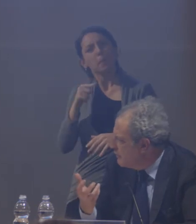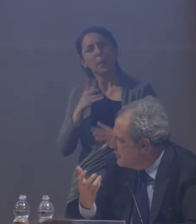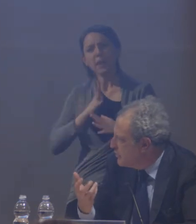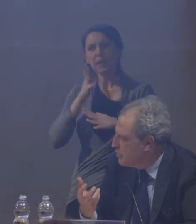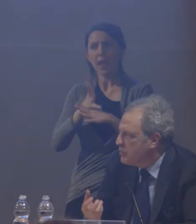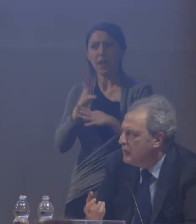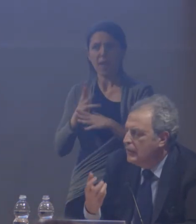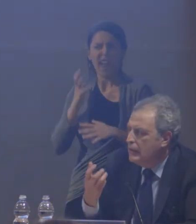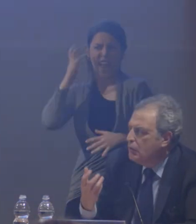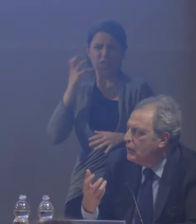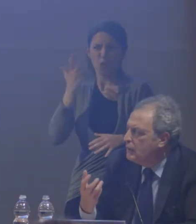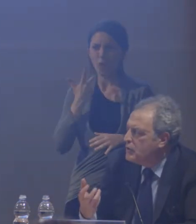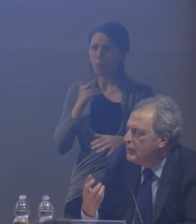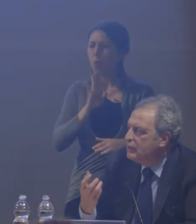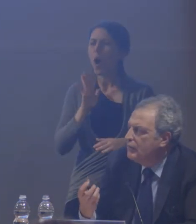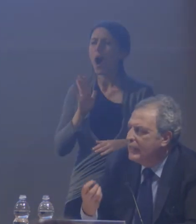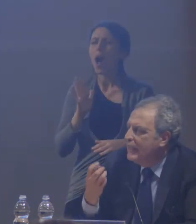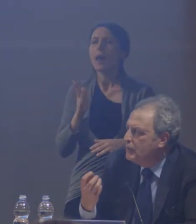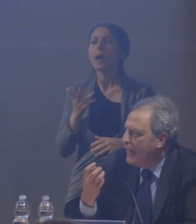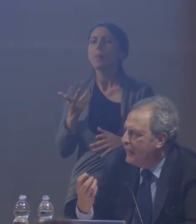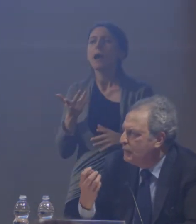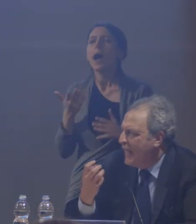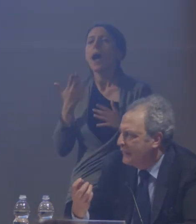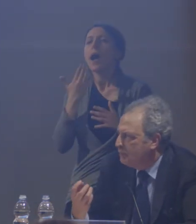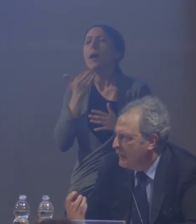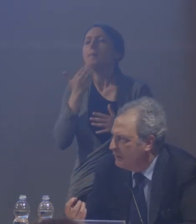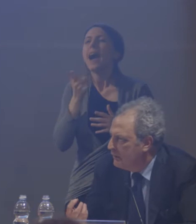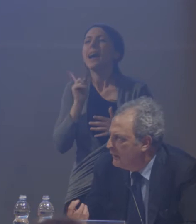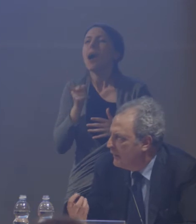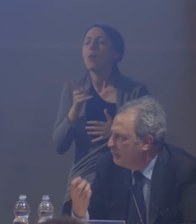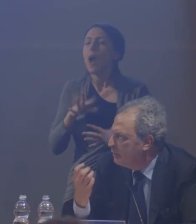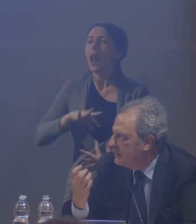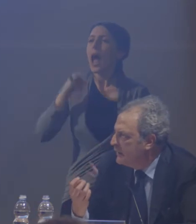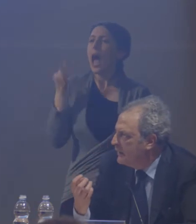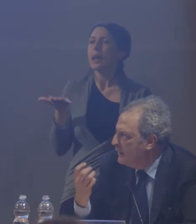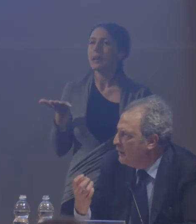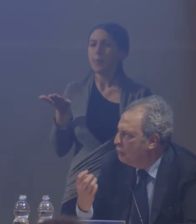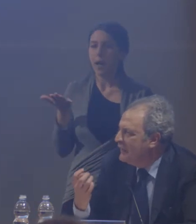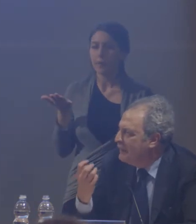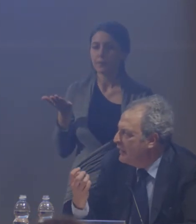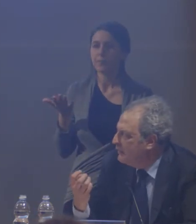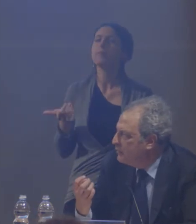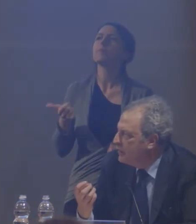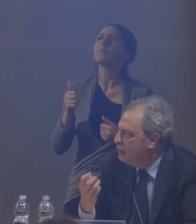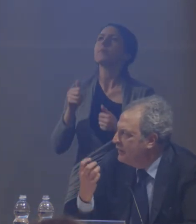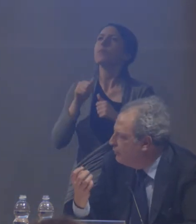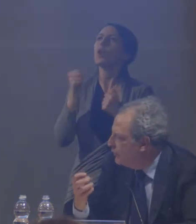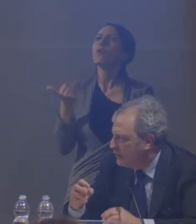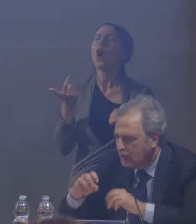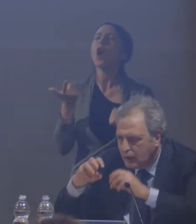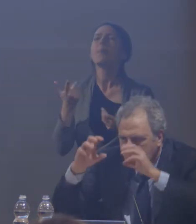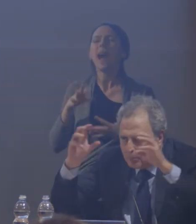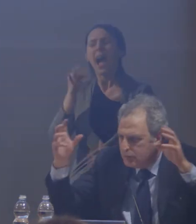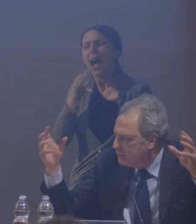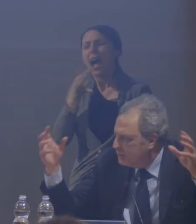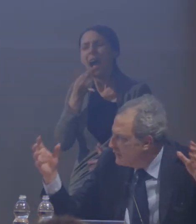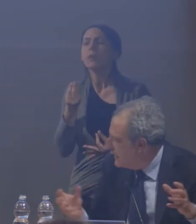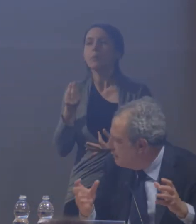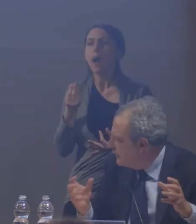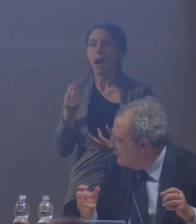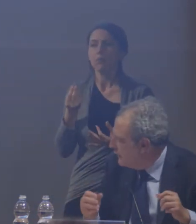essere ambizioso, quello che bisogna ritrovare è un'anima, è, come dire, un elemento che unifichi